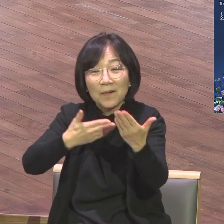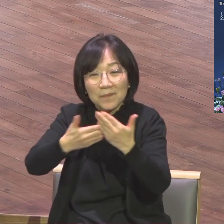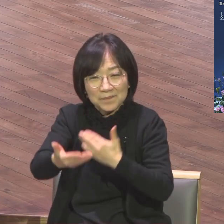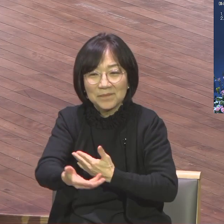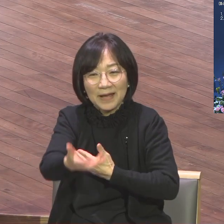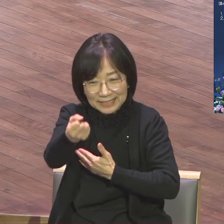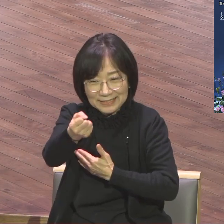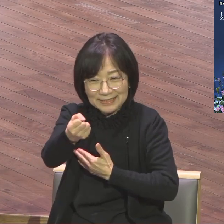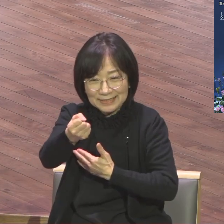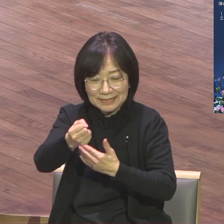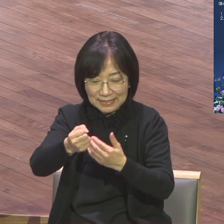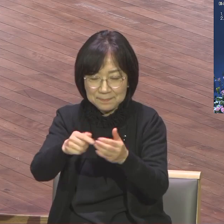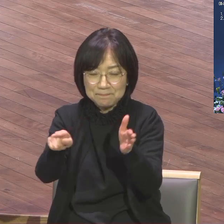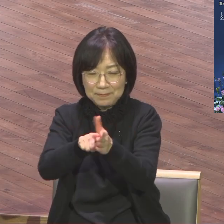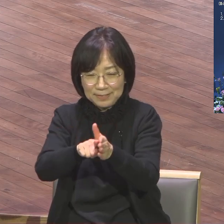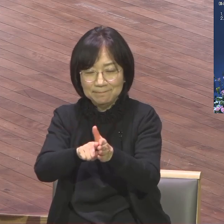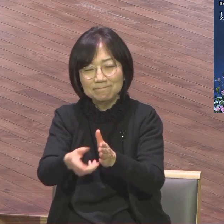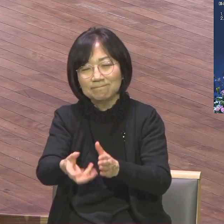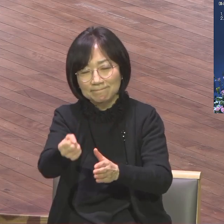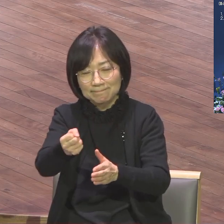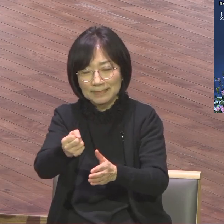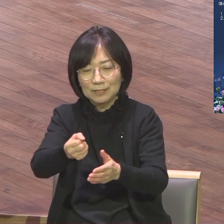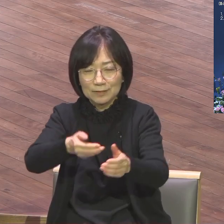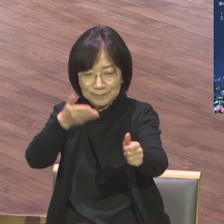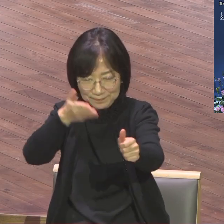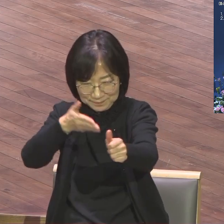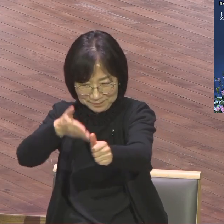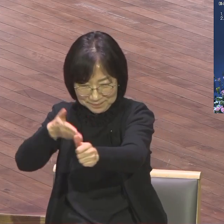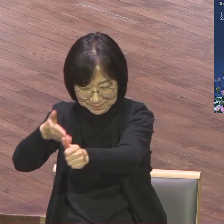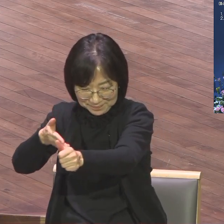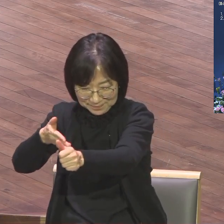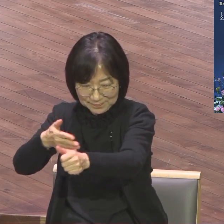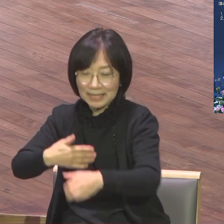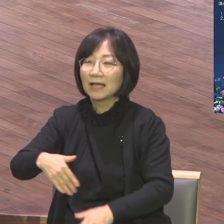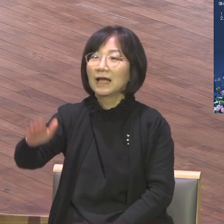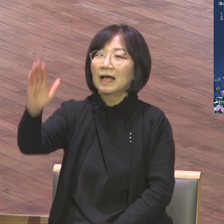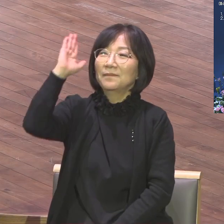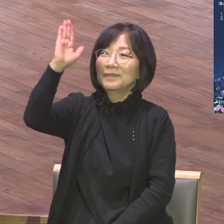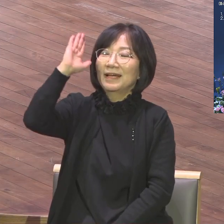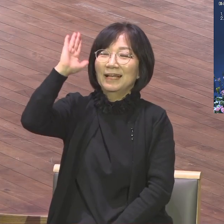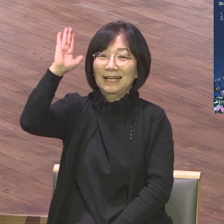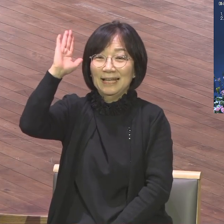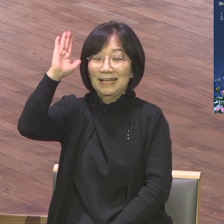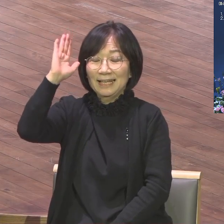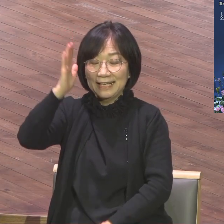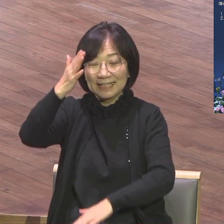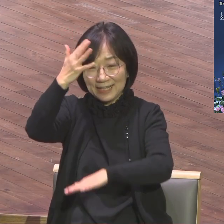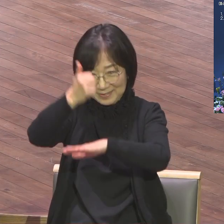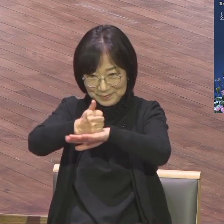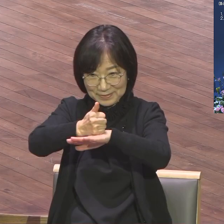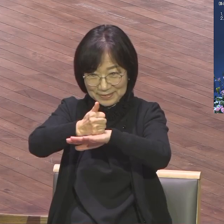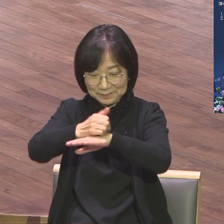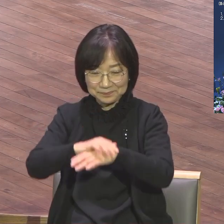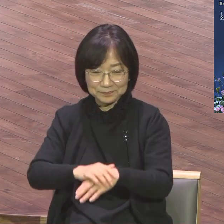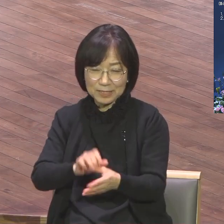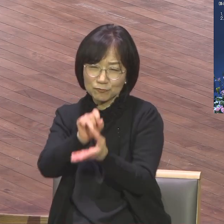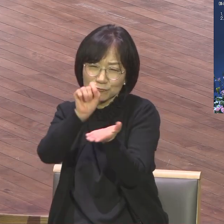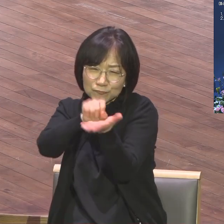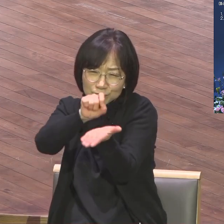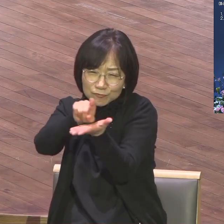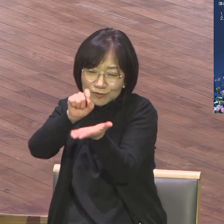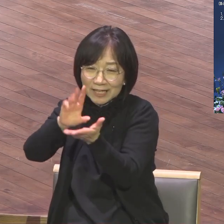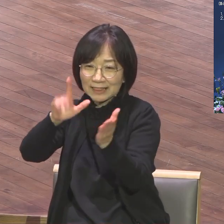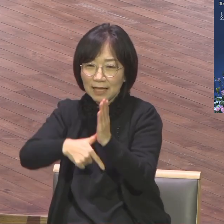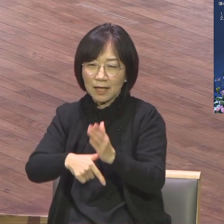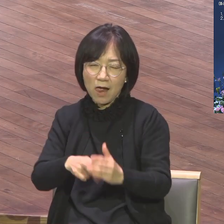다 가지시기를 주님으로 축복합니다. 결론입니다. 축구 경기에 보면 헐리웃 액션이라는